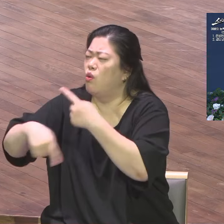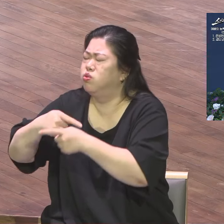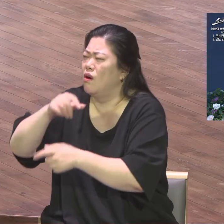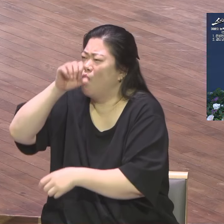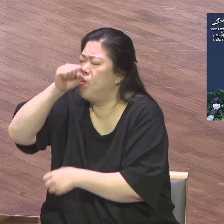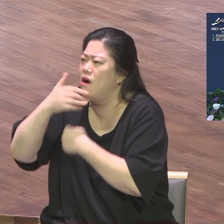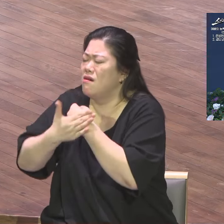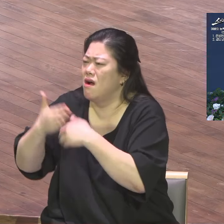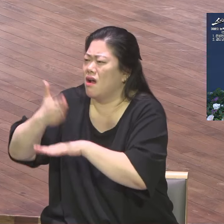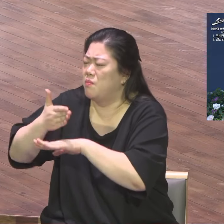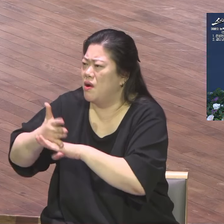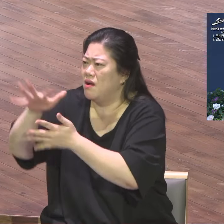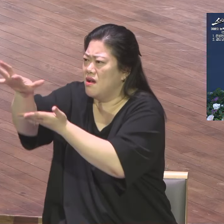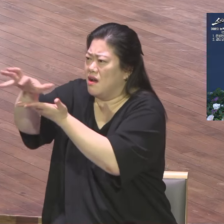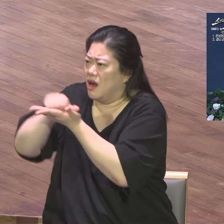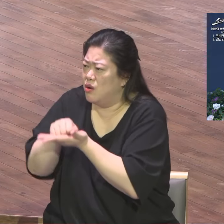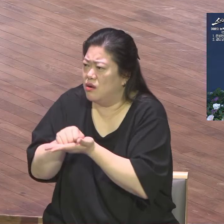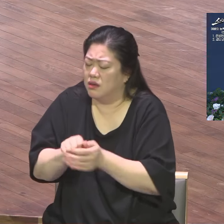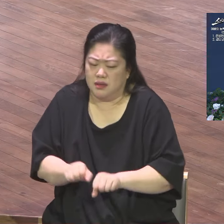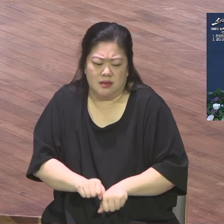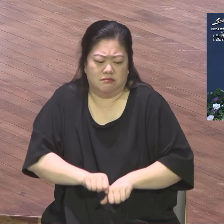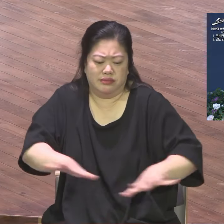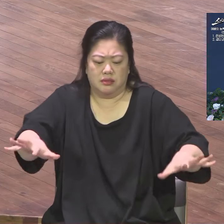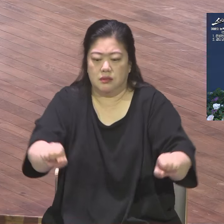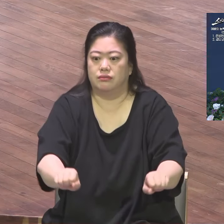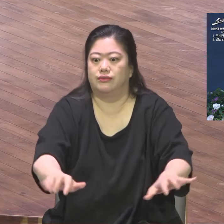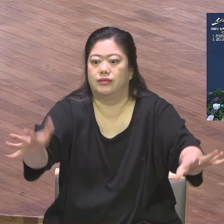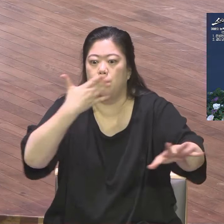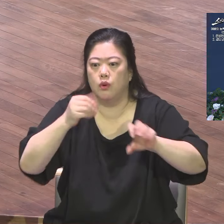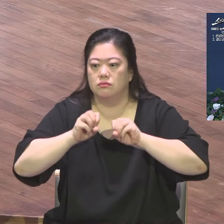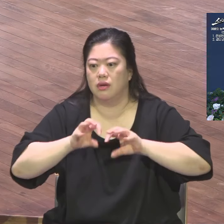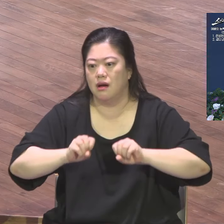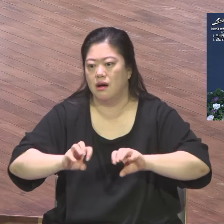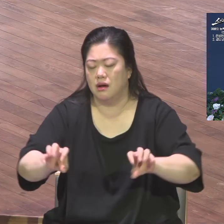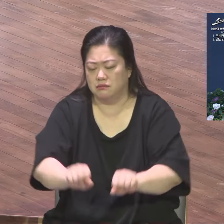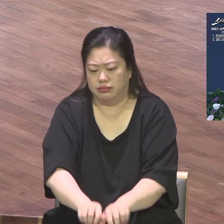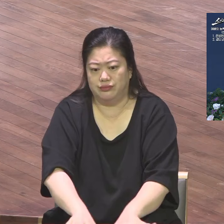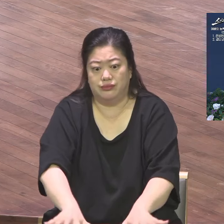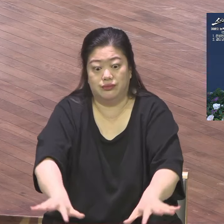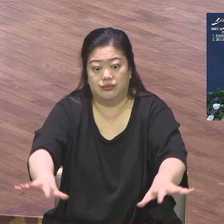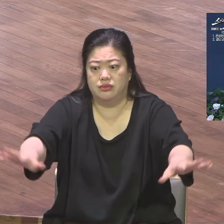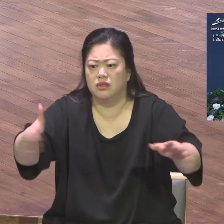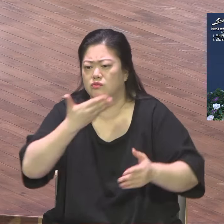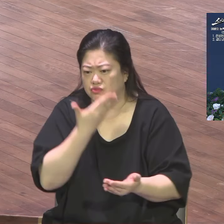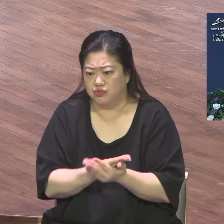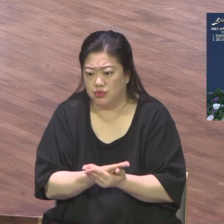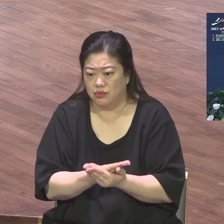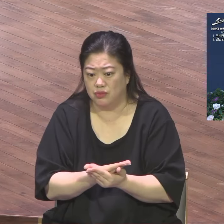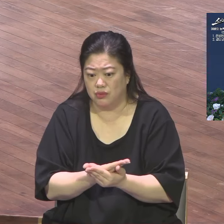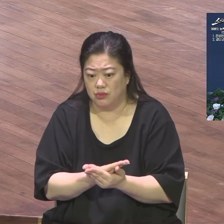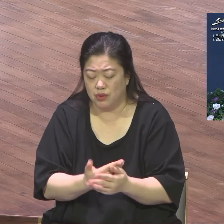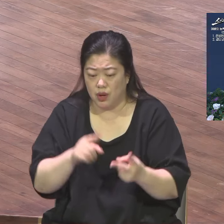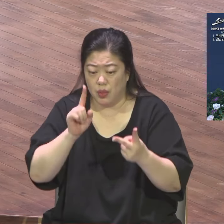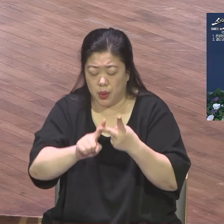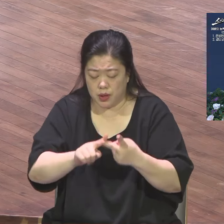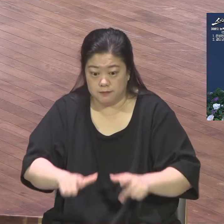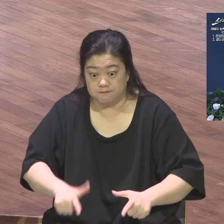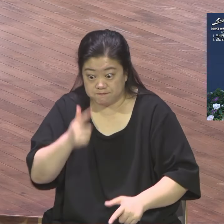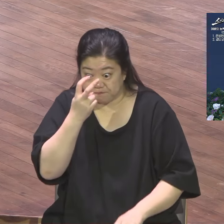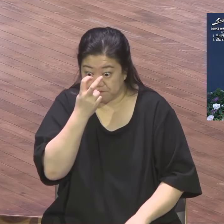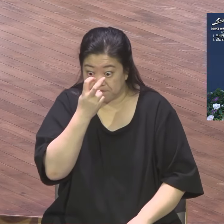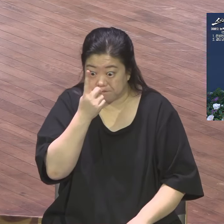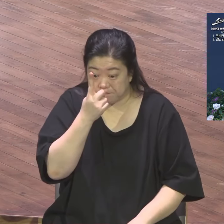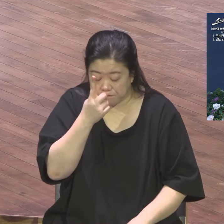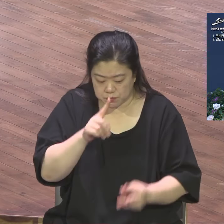하나님 내 삶 속에 이 플랫폼 파수망대 안테나 이 삶 세팅이 되는 삶이 되게